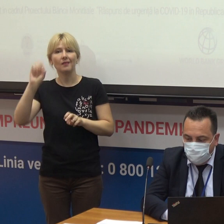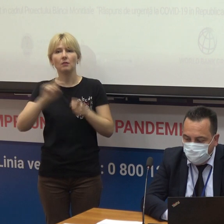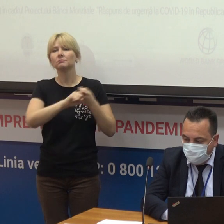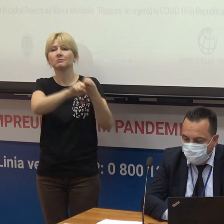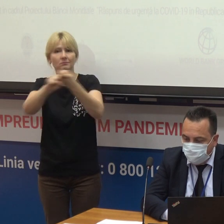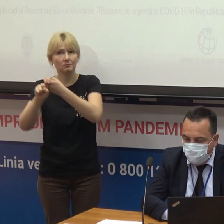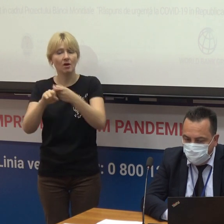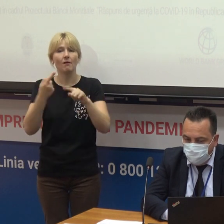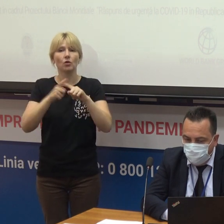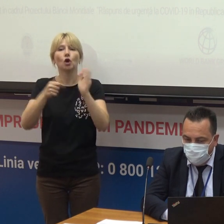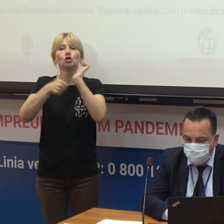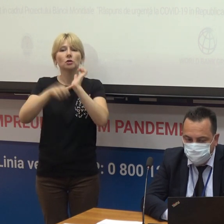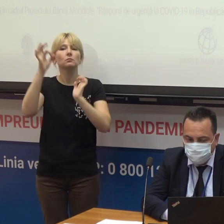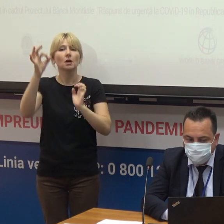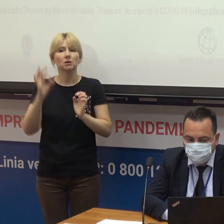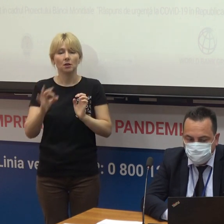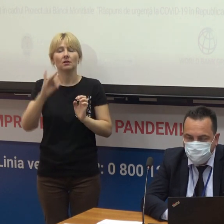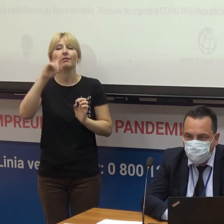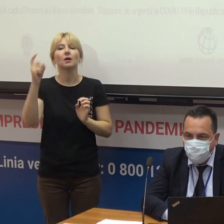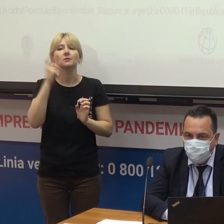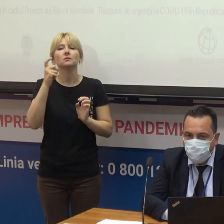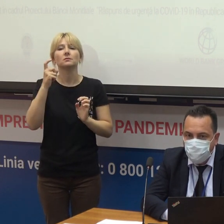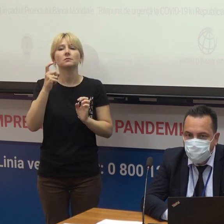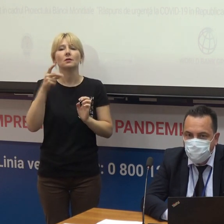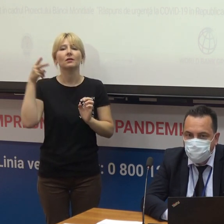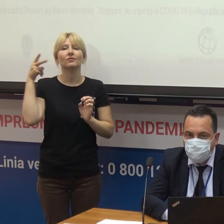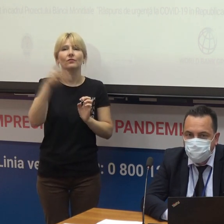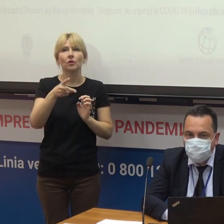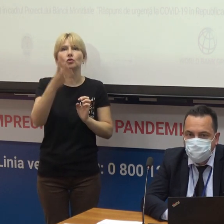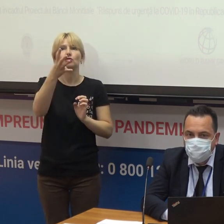ce reprezintă 6% din totalul de